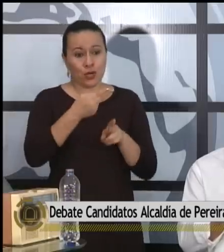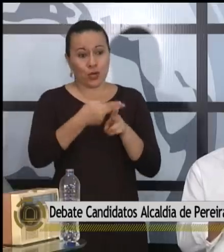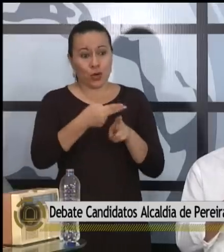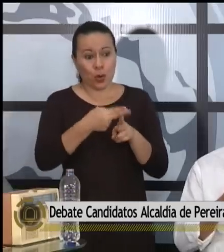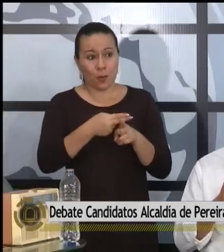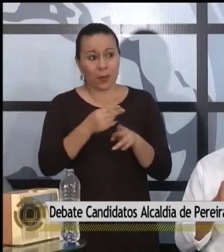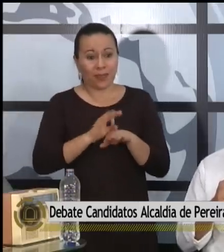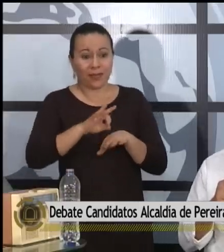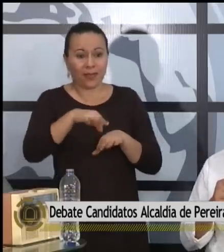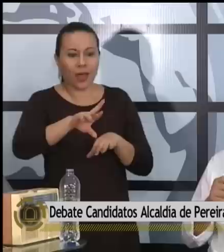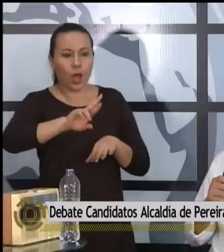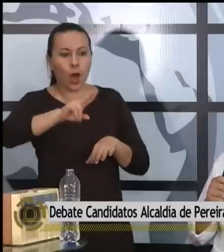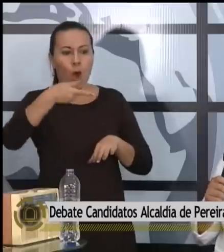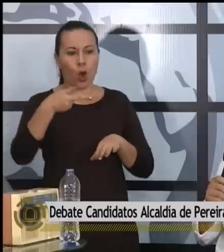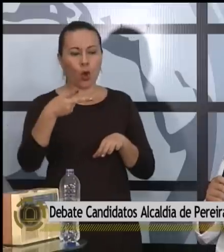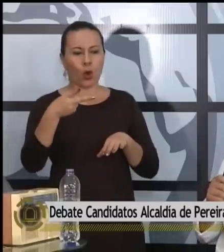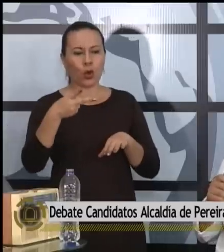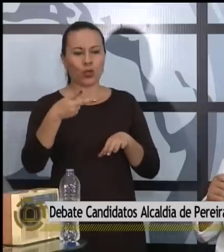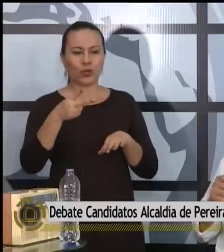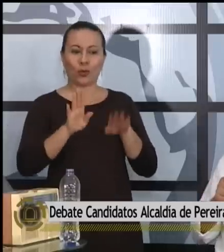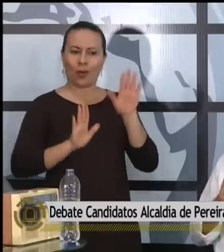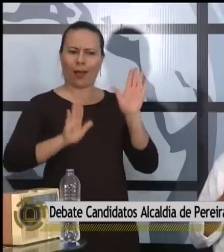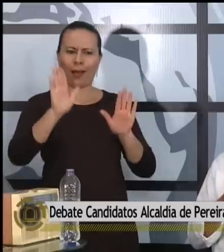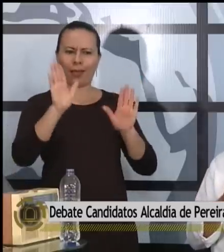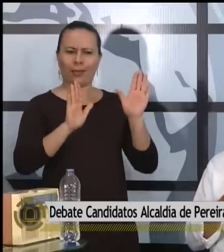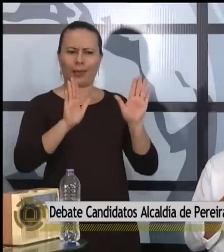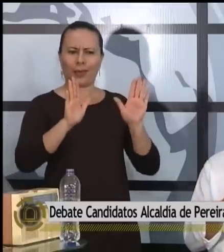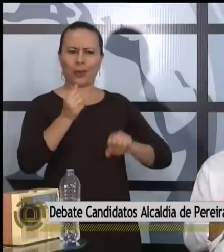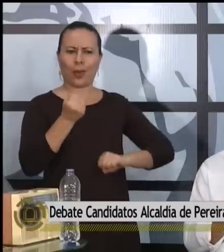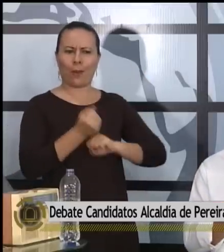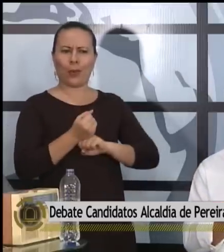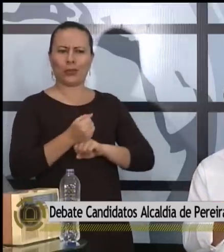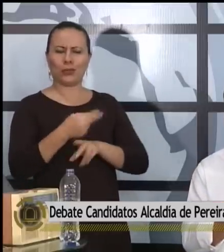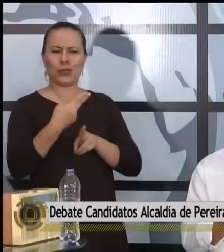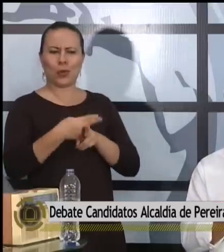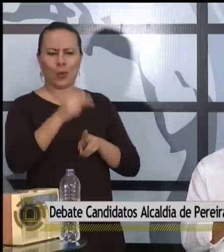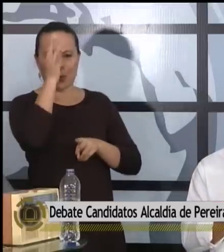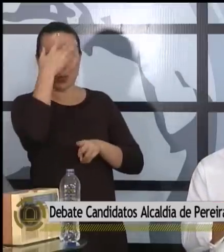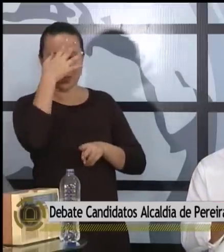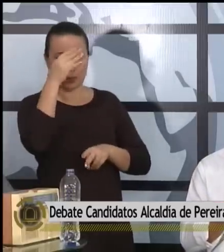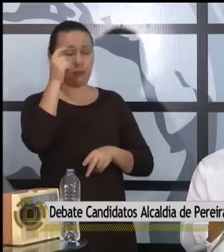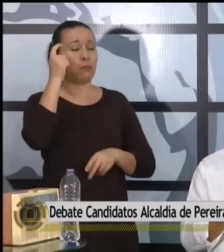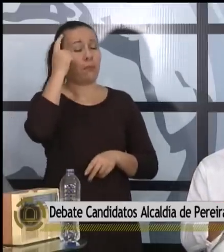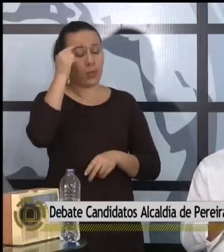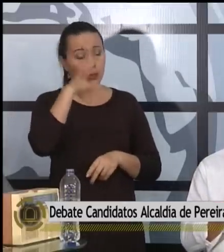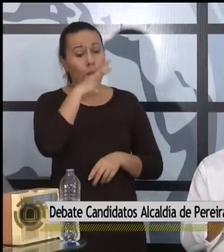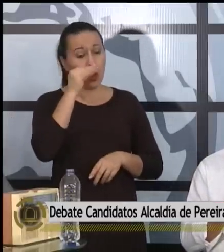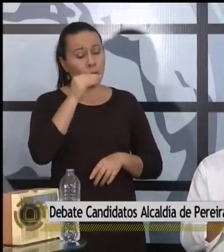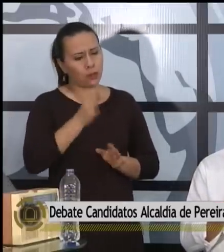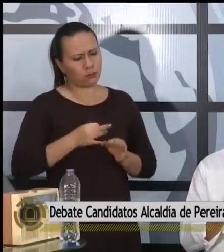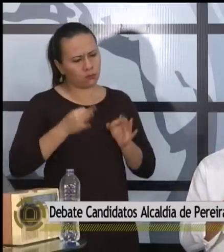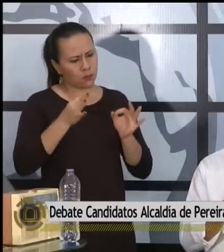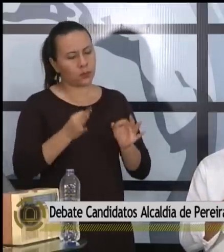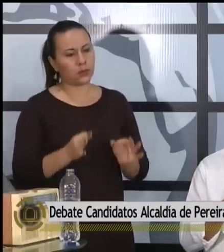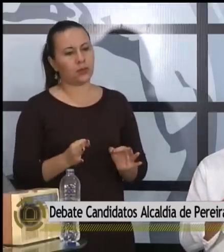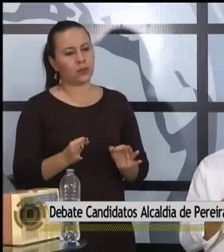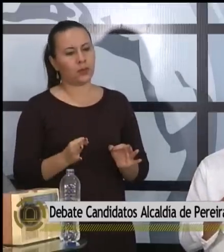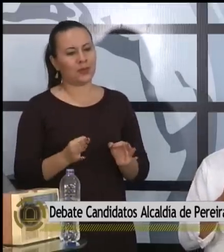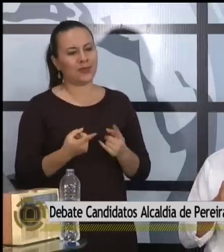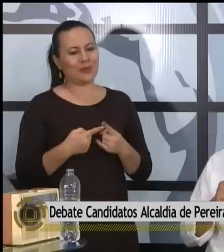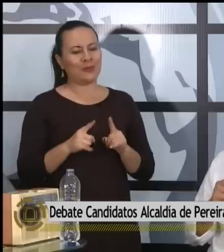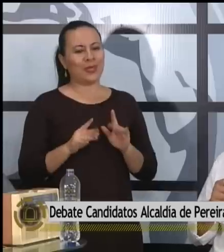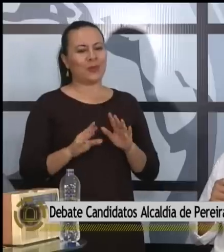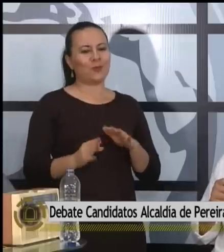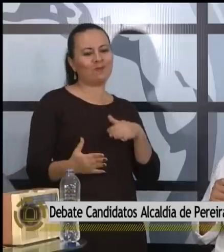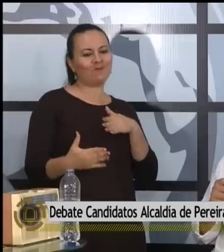una aspiración a la alcaldía de Pereira, porque él es un hombre honesto y eso es violatorio de